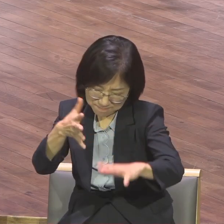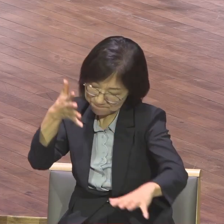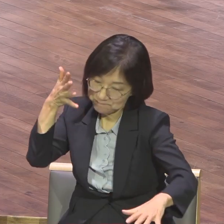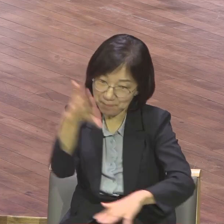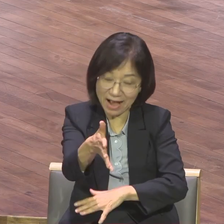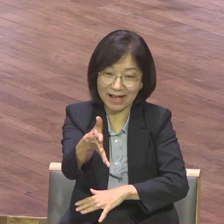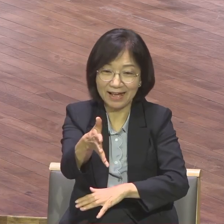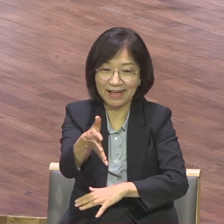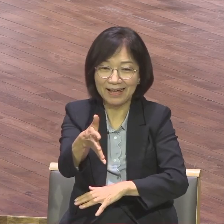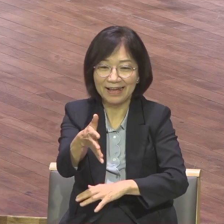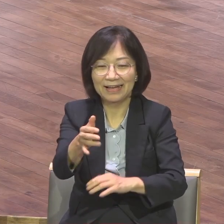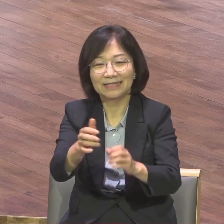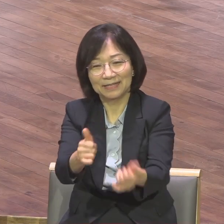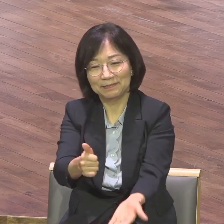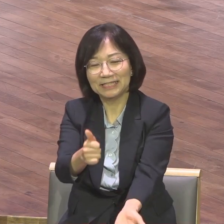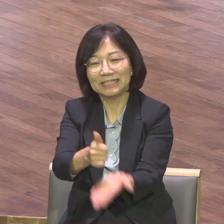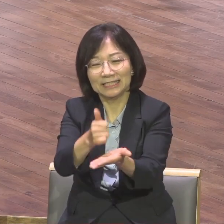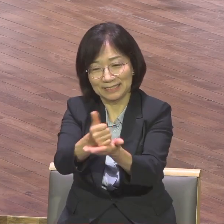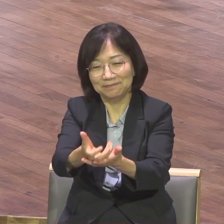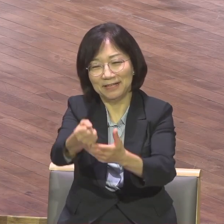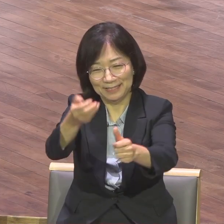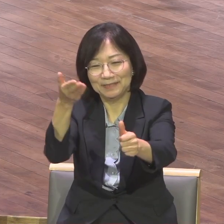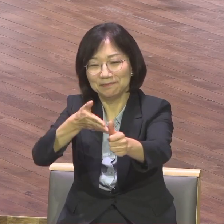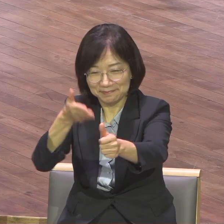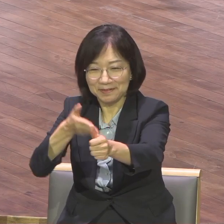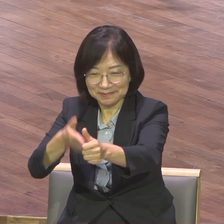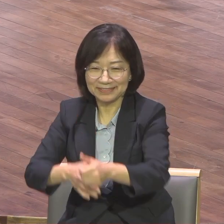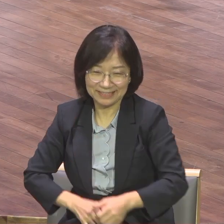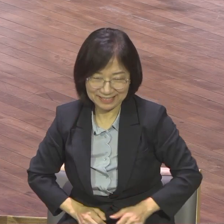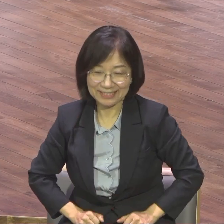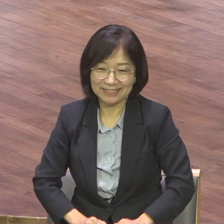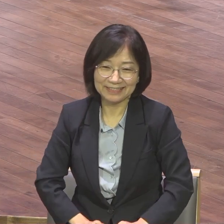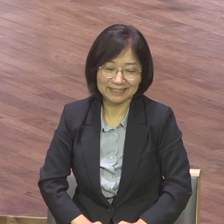이런 말 딱 들으면요, 여러분 하나님 보장해버립니다.